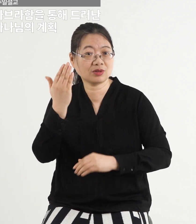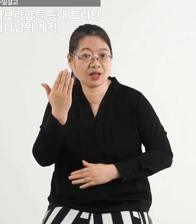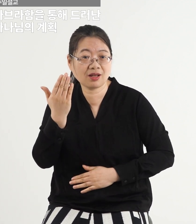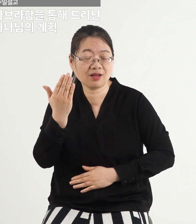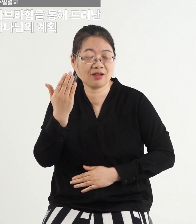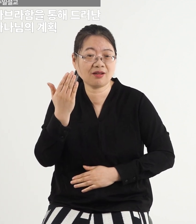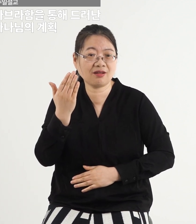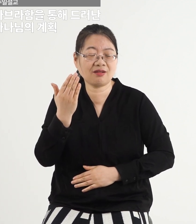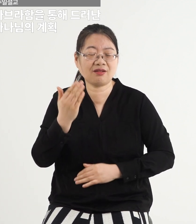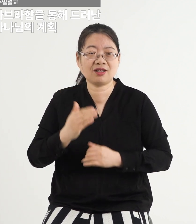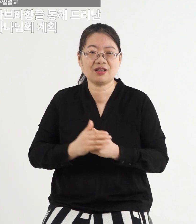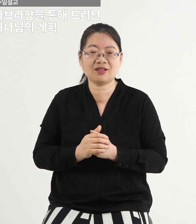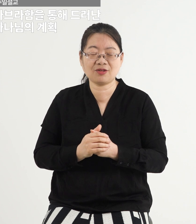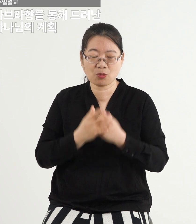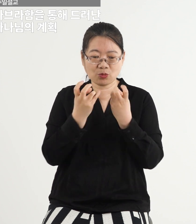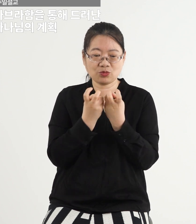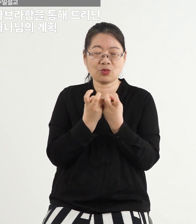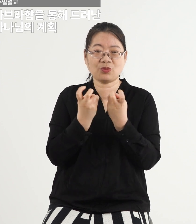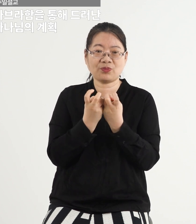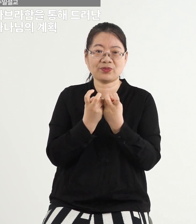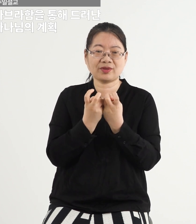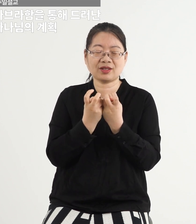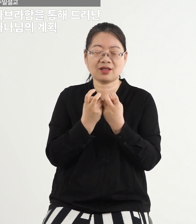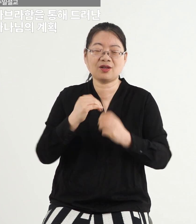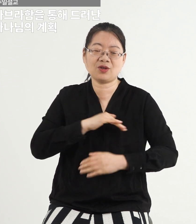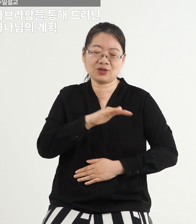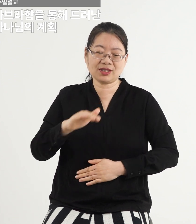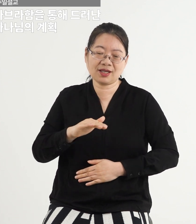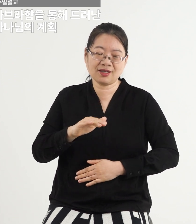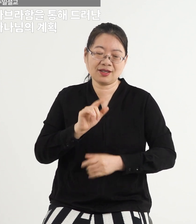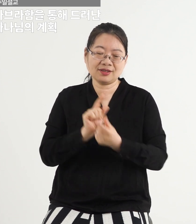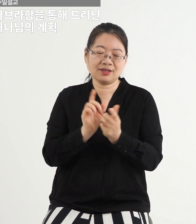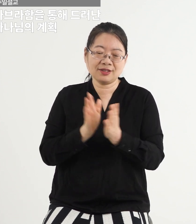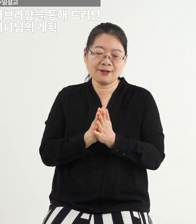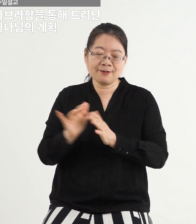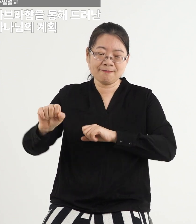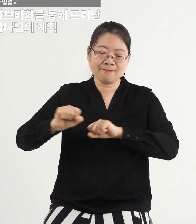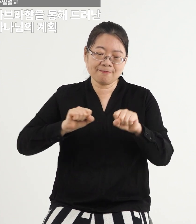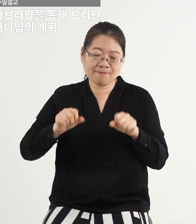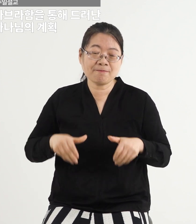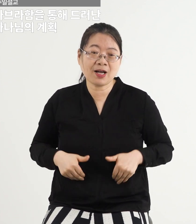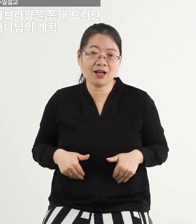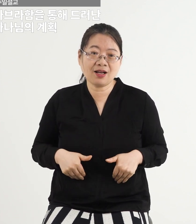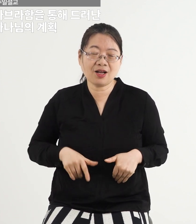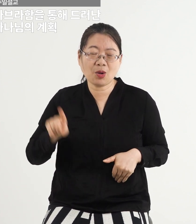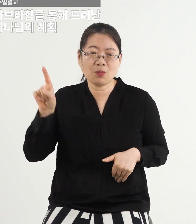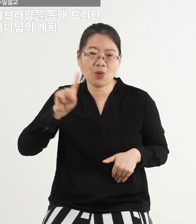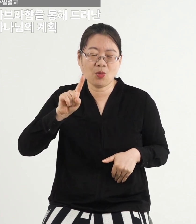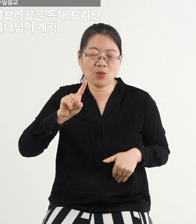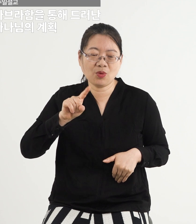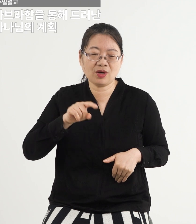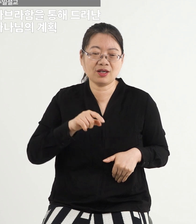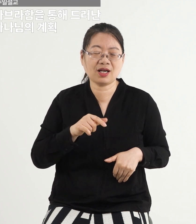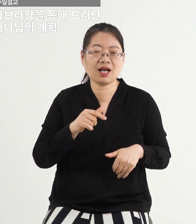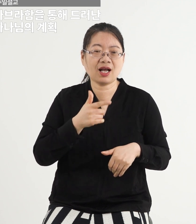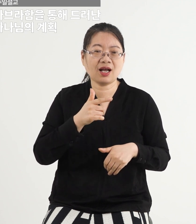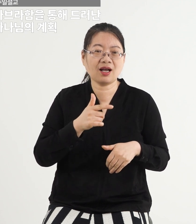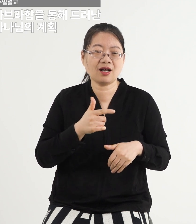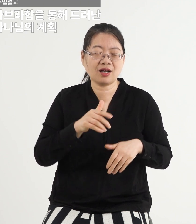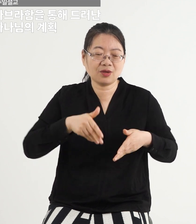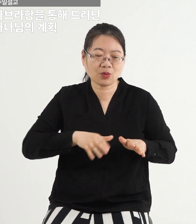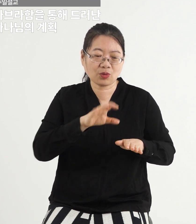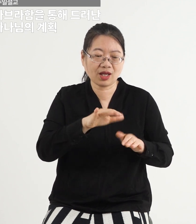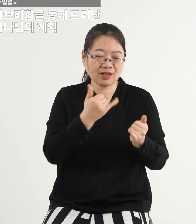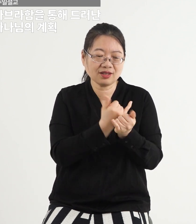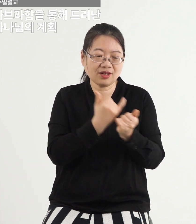있습니까? 어떻게? 행동해야 돼요. 떠나야 돼요. 제가 목포